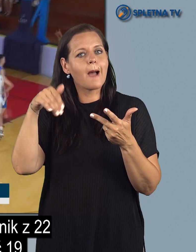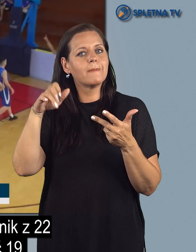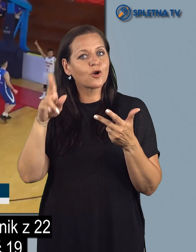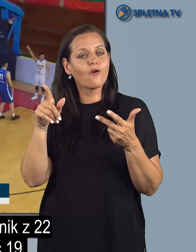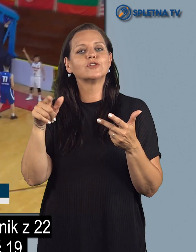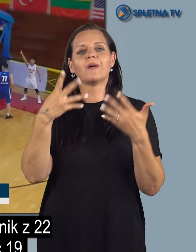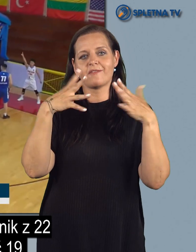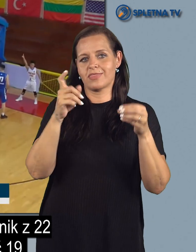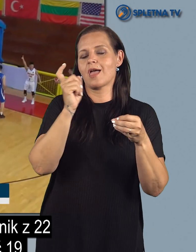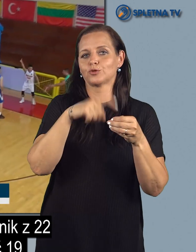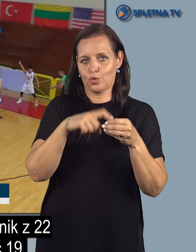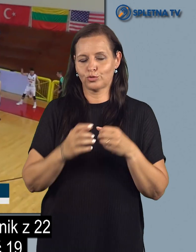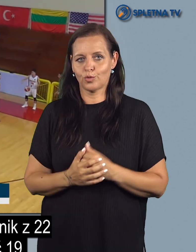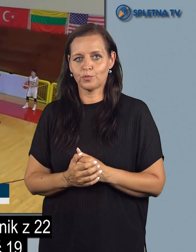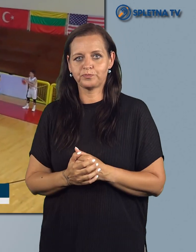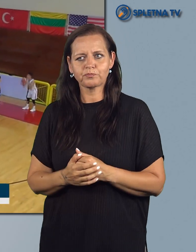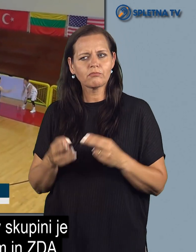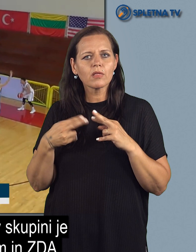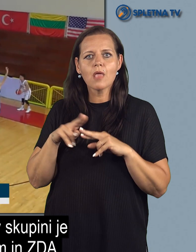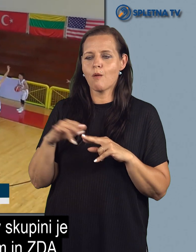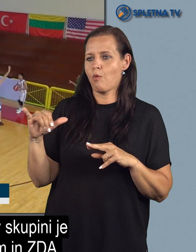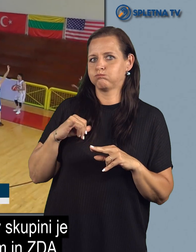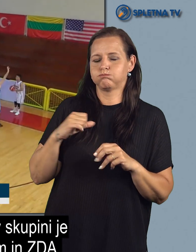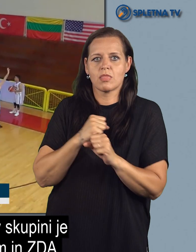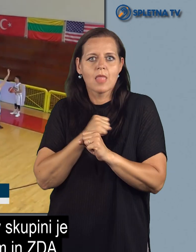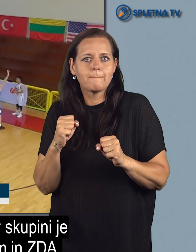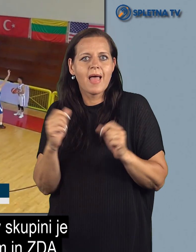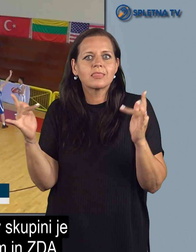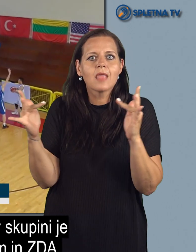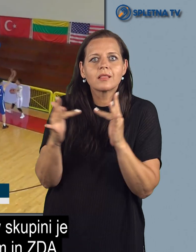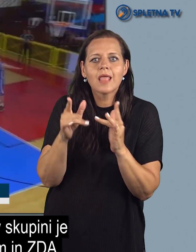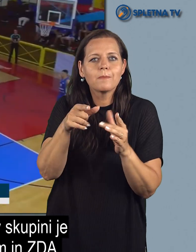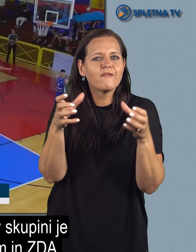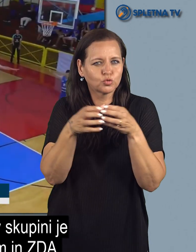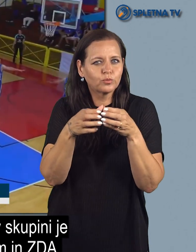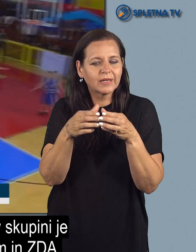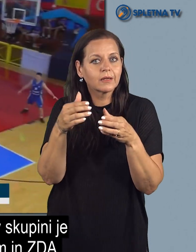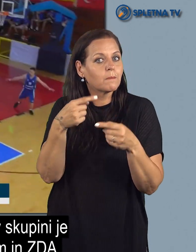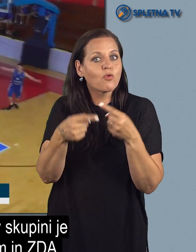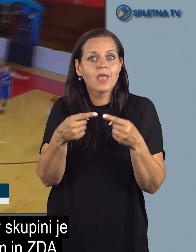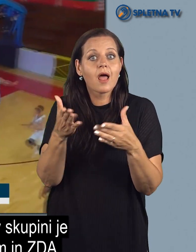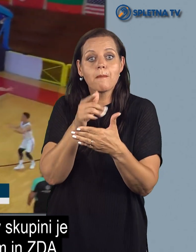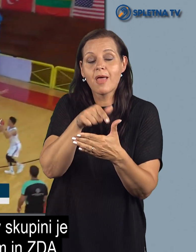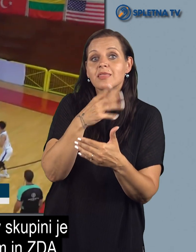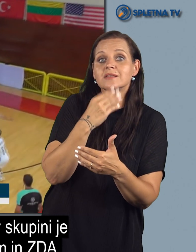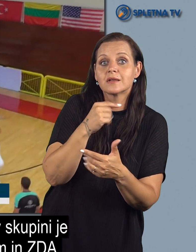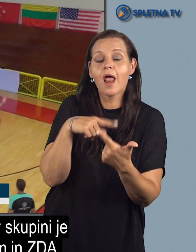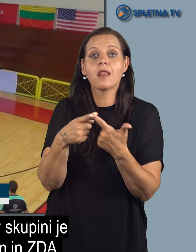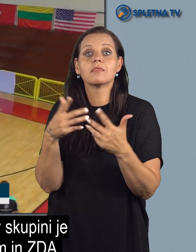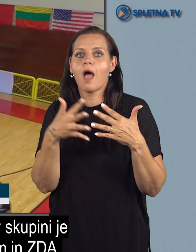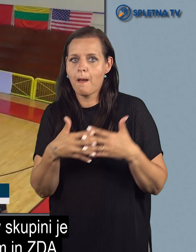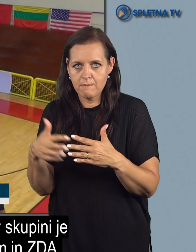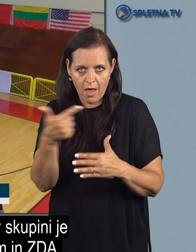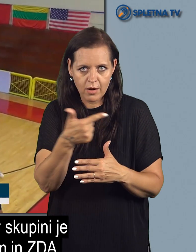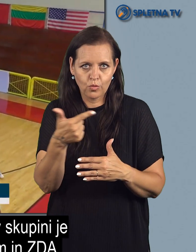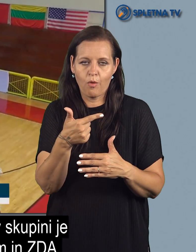Jaka Marković z 19. Najbolj napeta tekma v skupini je potekala med Izraelom in ZDA, v kateri